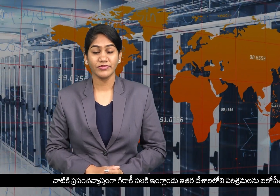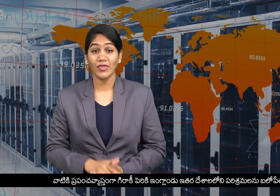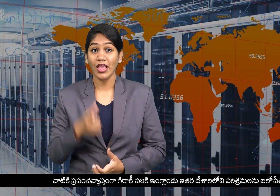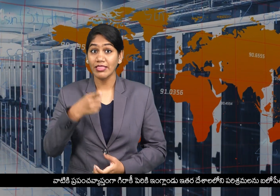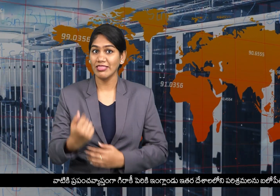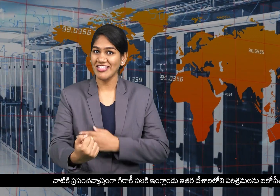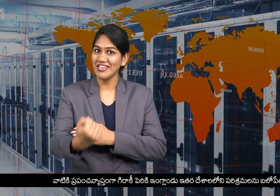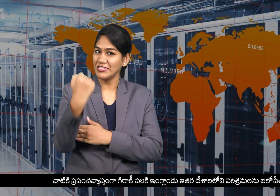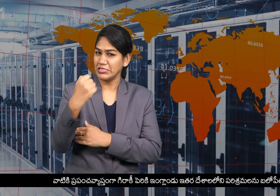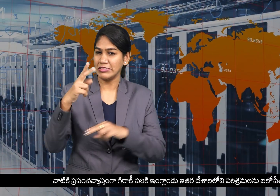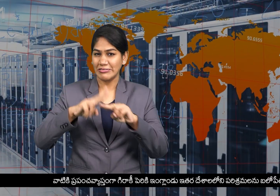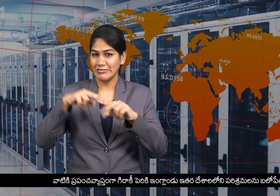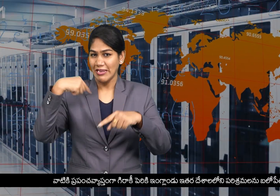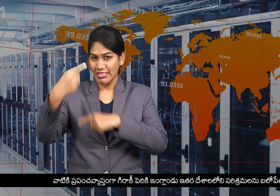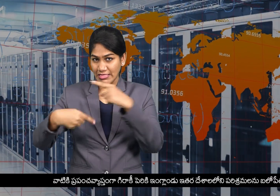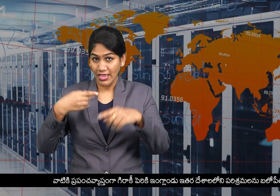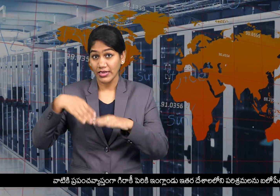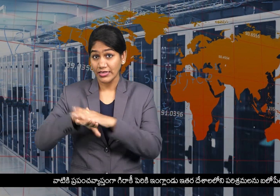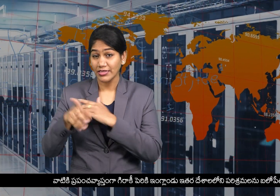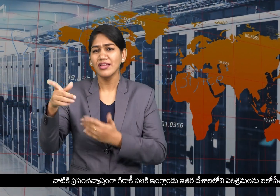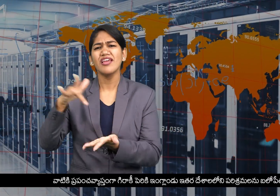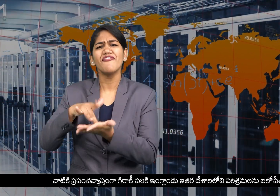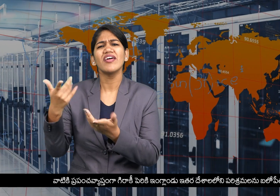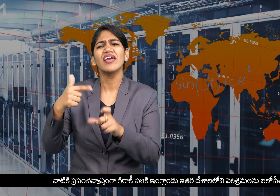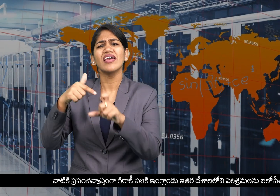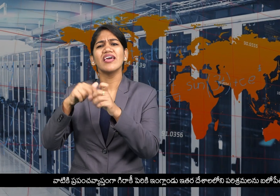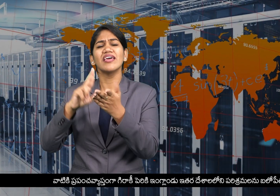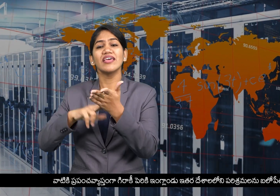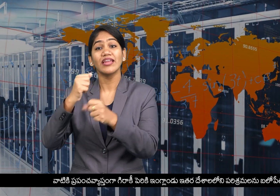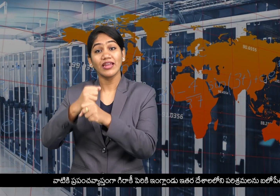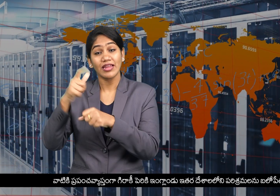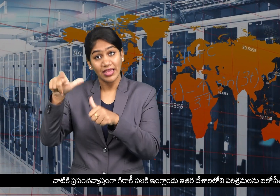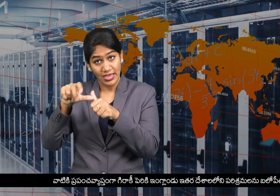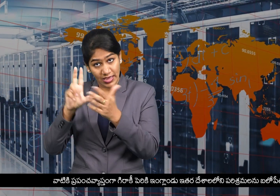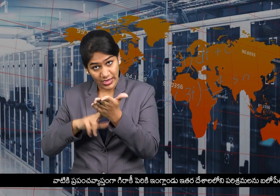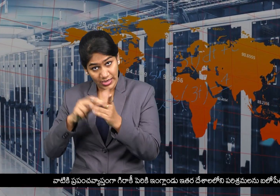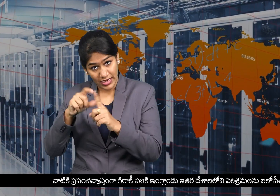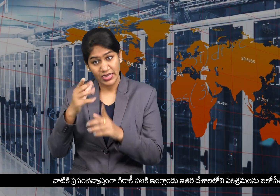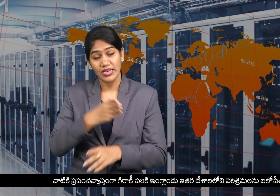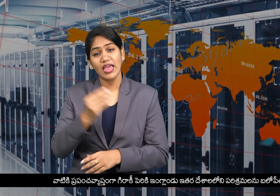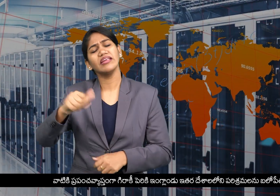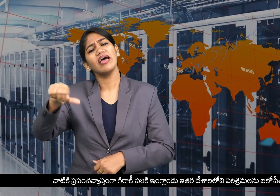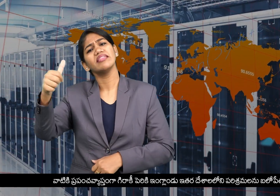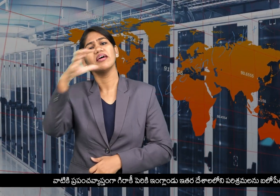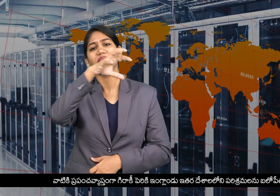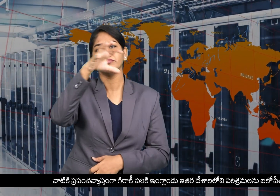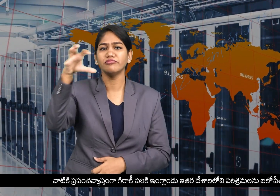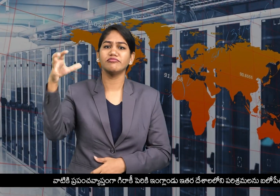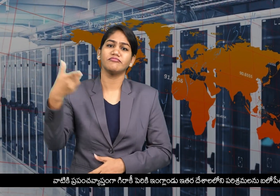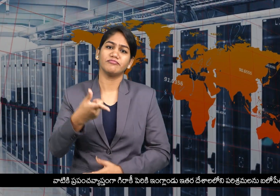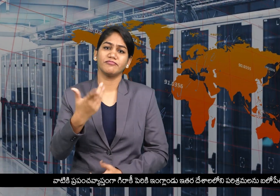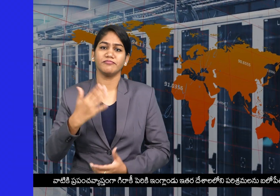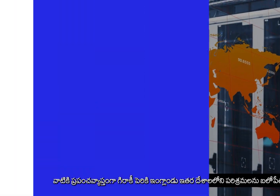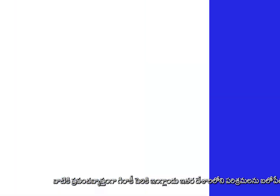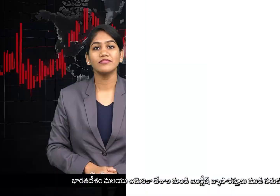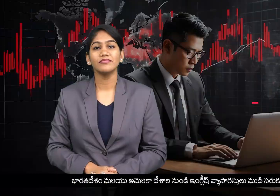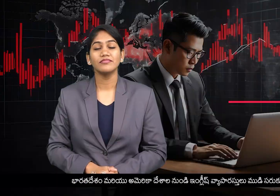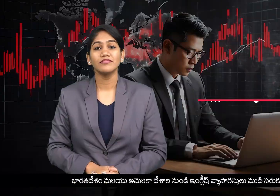వాటికి ప్రపంచవ్యాప్తంగా గిరాకీ పెరిగి ఇంగ్లాండ్, ఇతర దేశాల్లోని పరిశ్రమలను బలోపేతం చేశాయి.